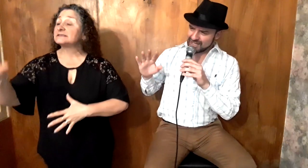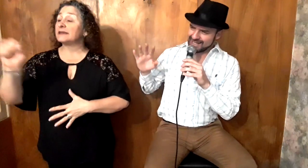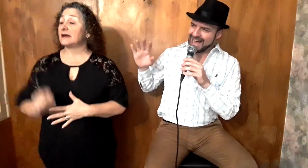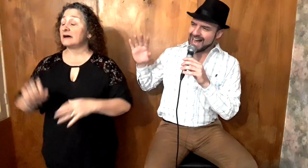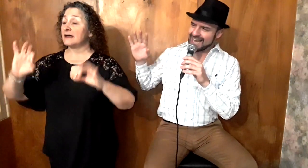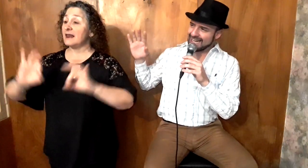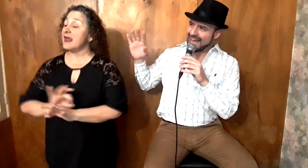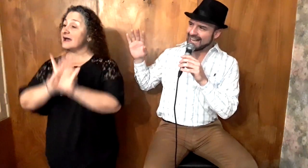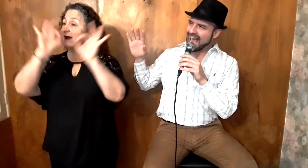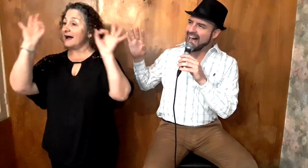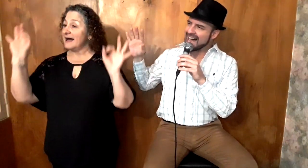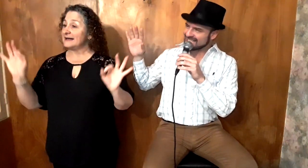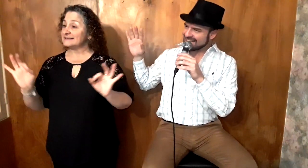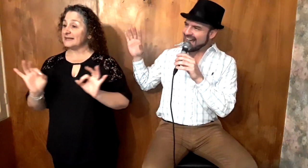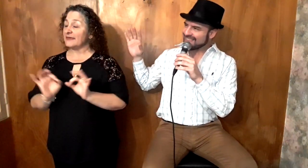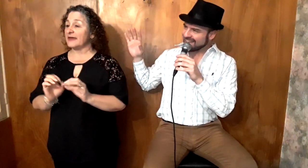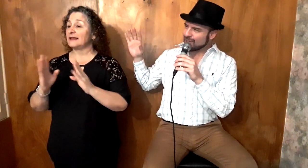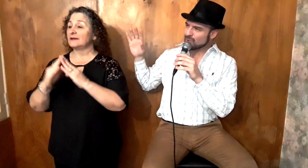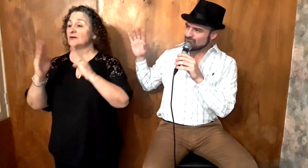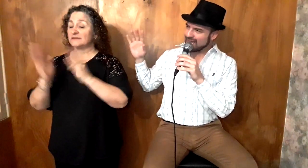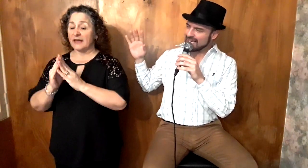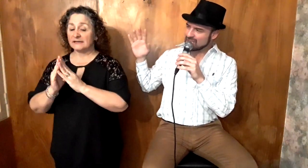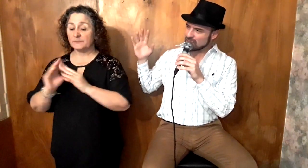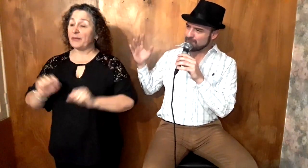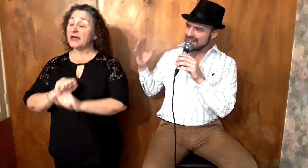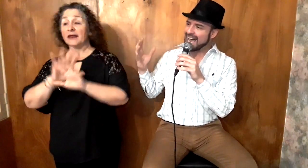a llenar la casa de